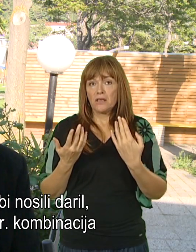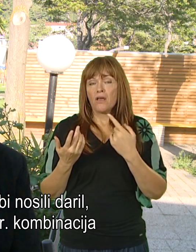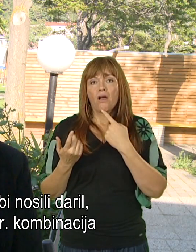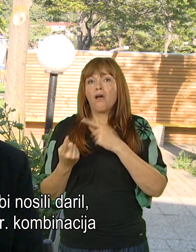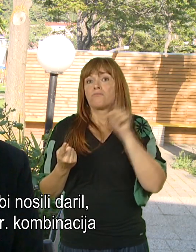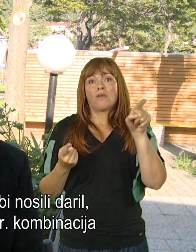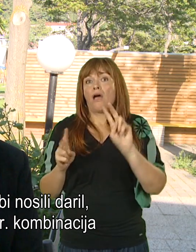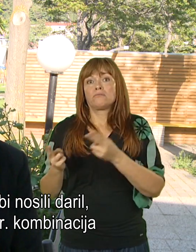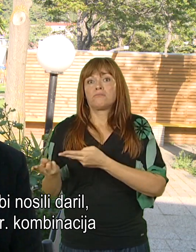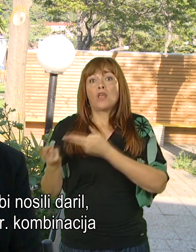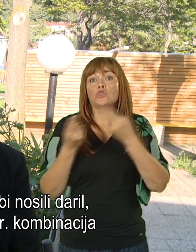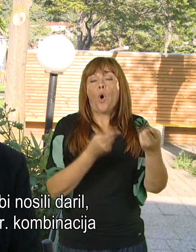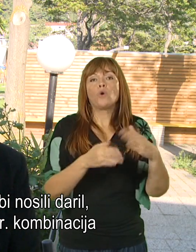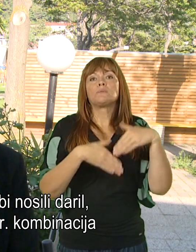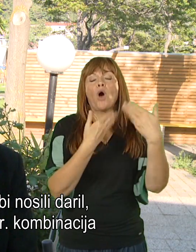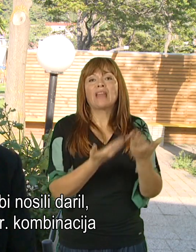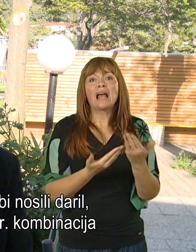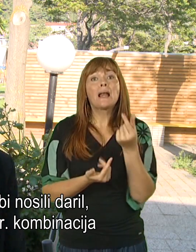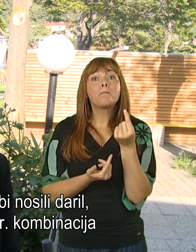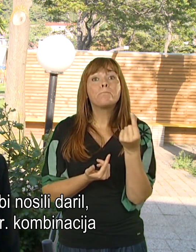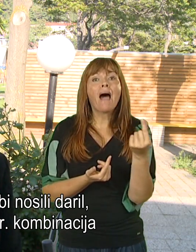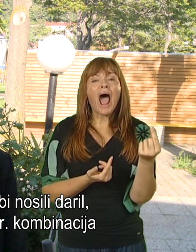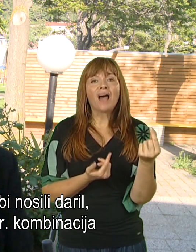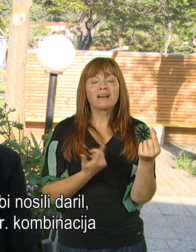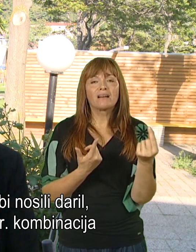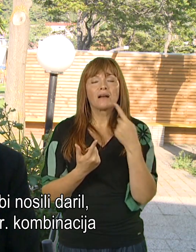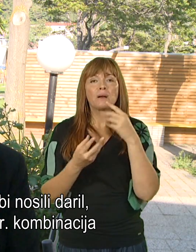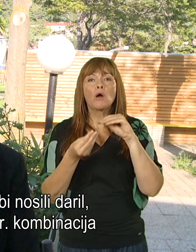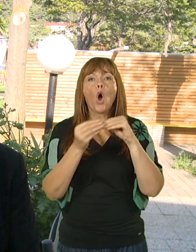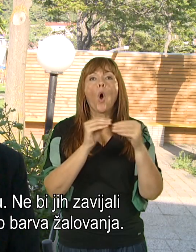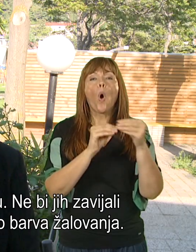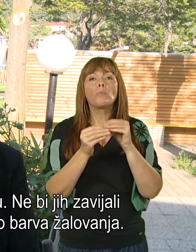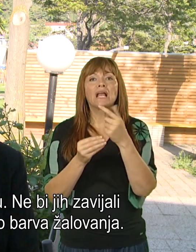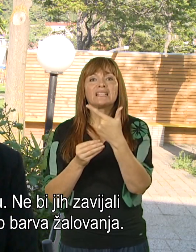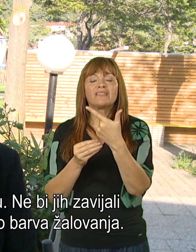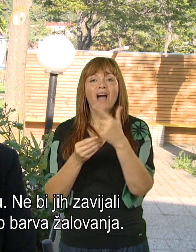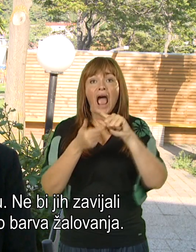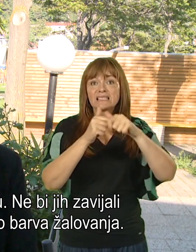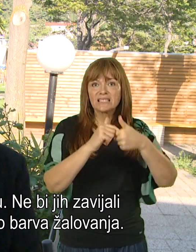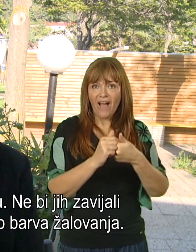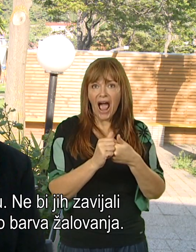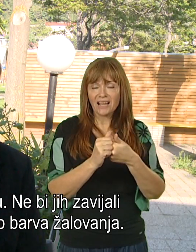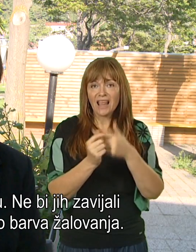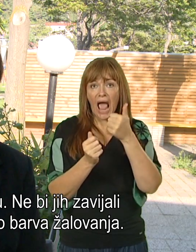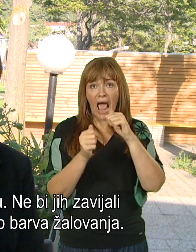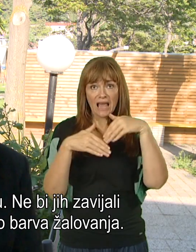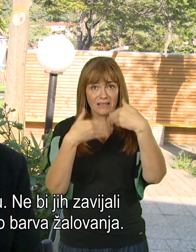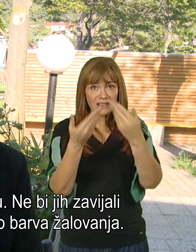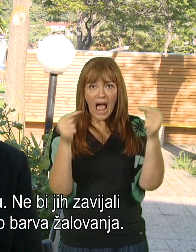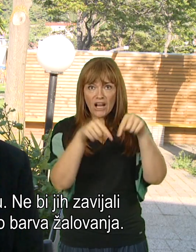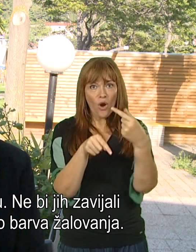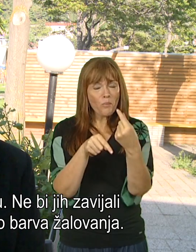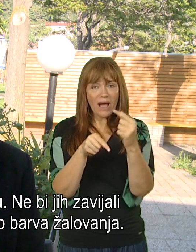kamor naj ne bi nosili daril, ki so parna, na primer kombinacija dveh stvari v enem